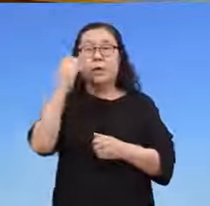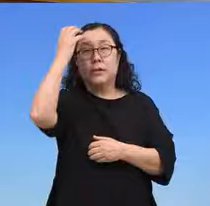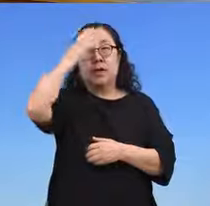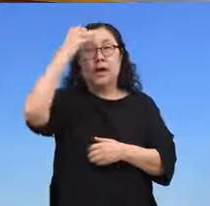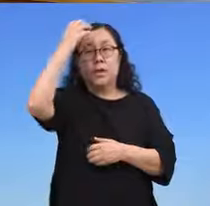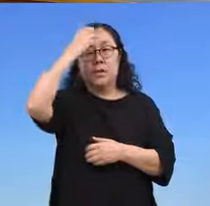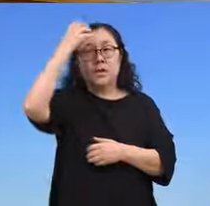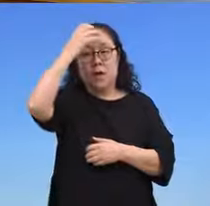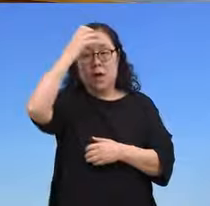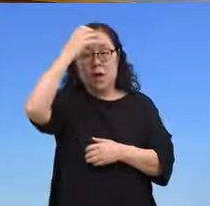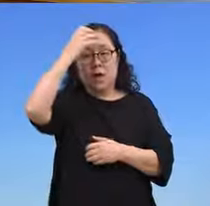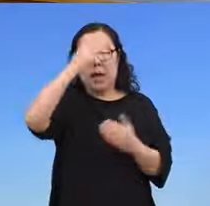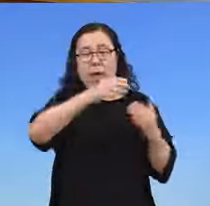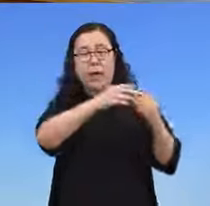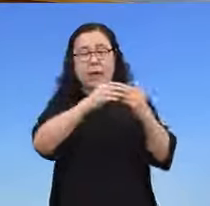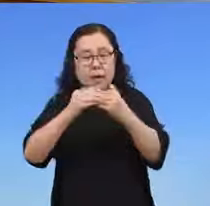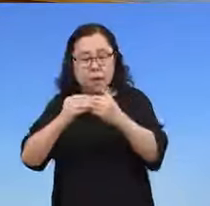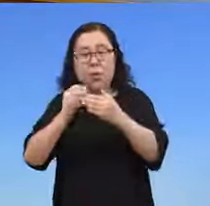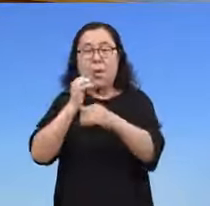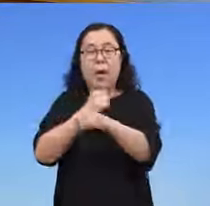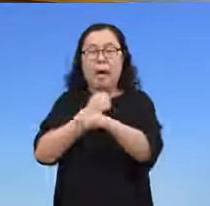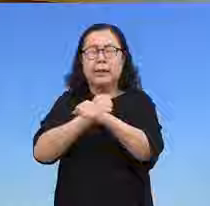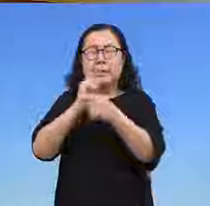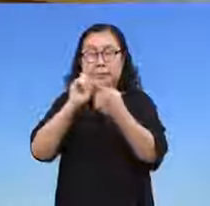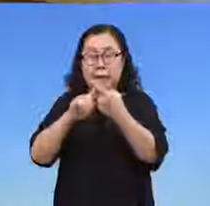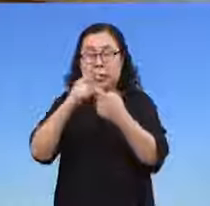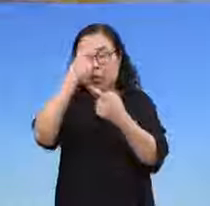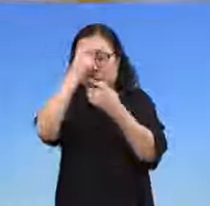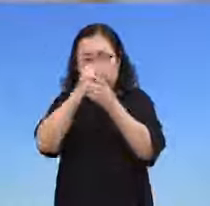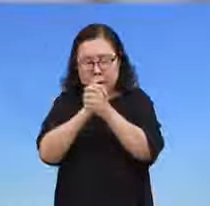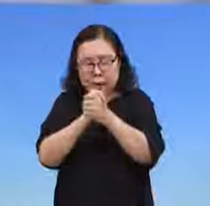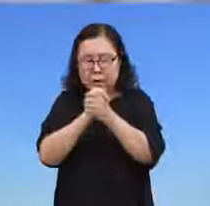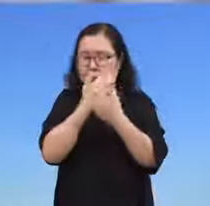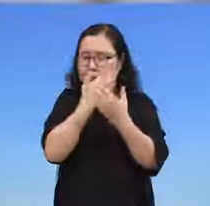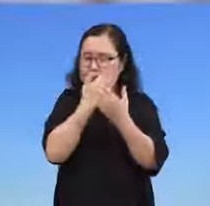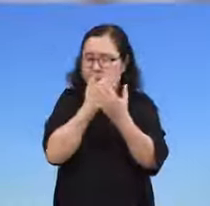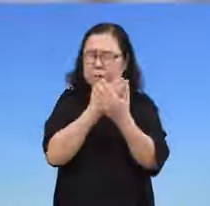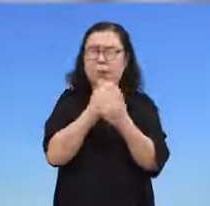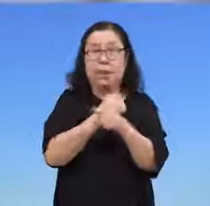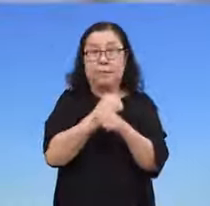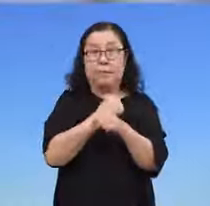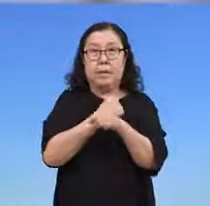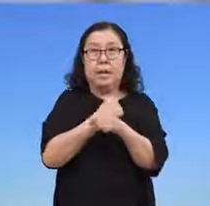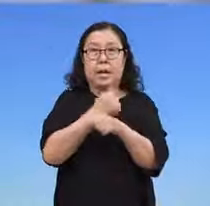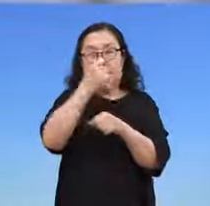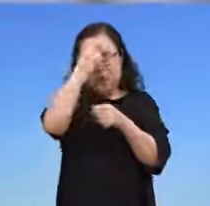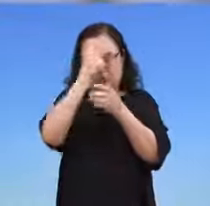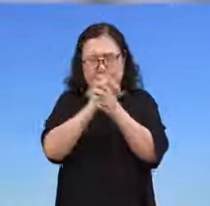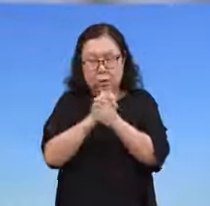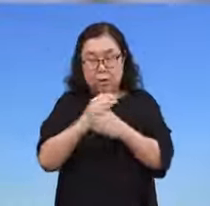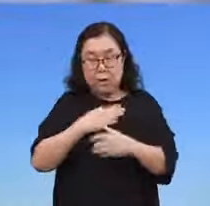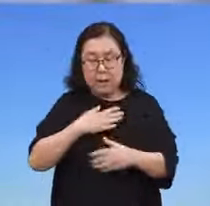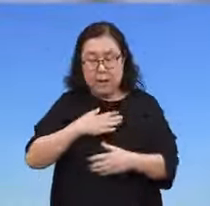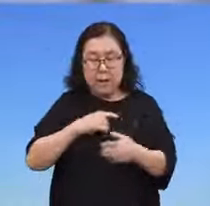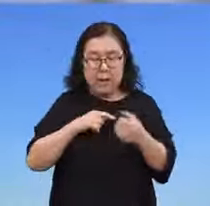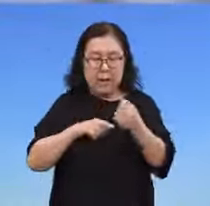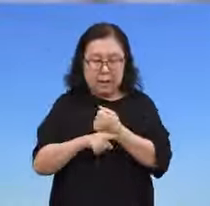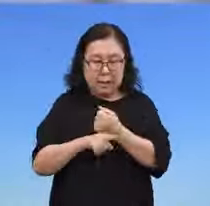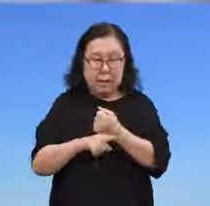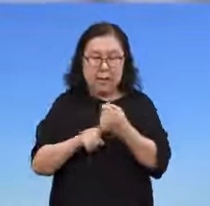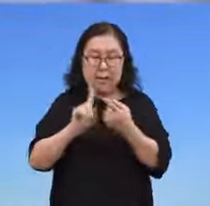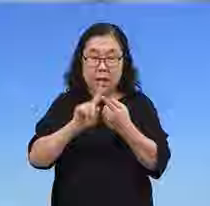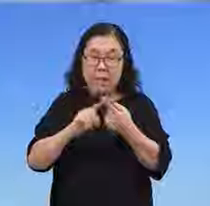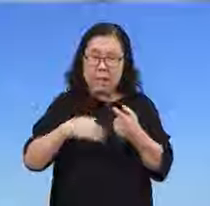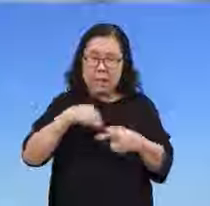성령의 인도하심을 따라 기도하는 걸 의미하는 거 아닙니까? 이건 역시도 그 기도도 막 자기 의지로 막 자기가 하는